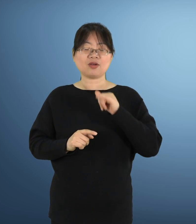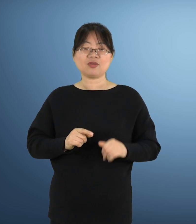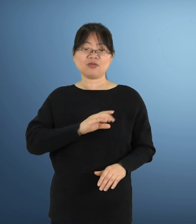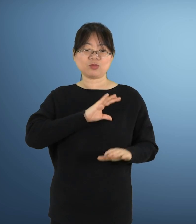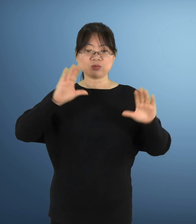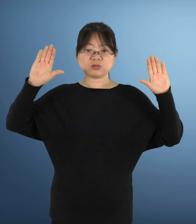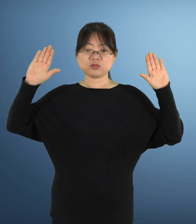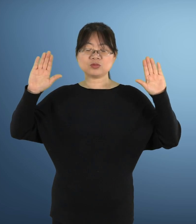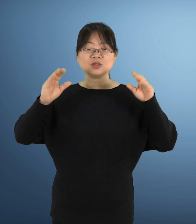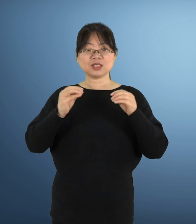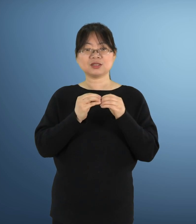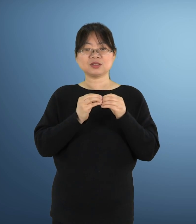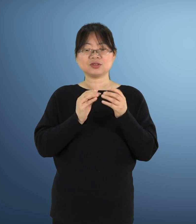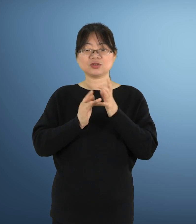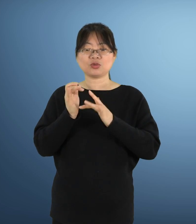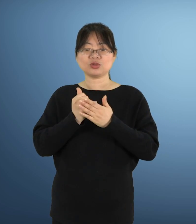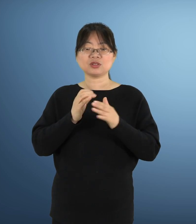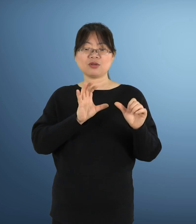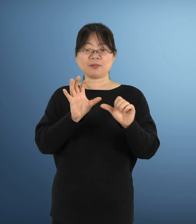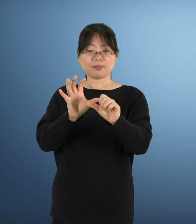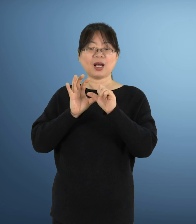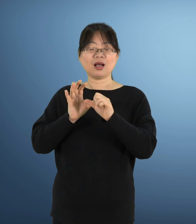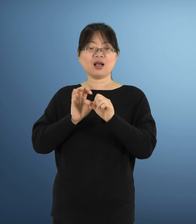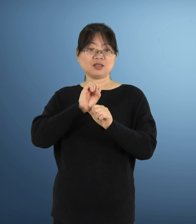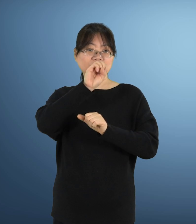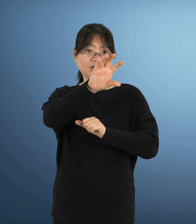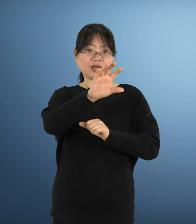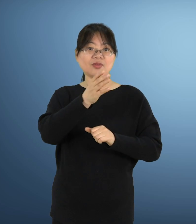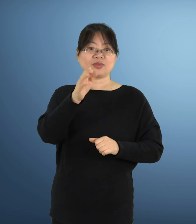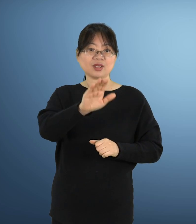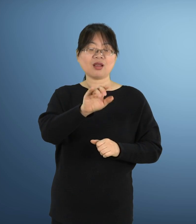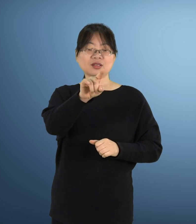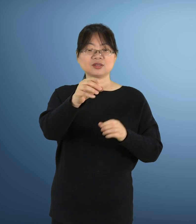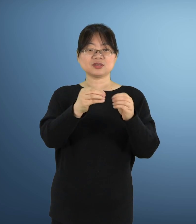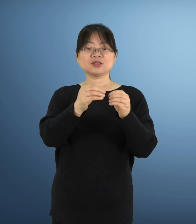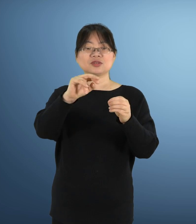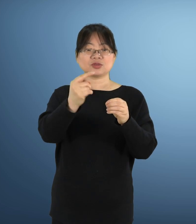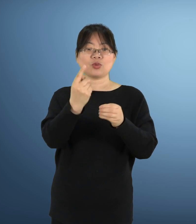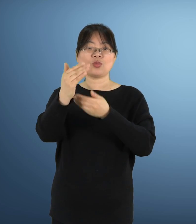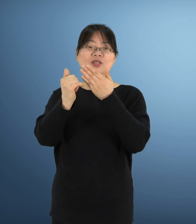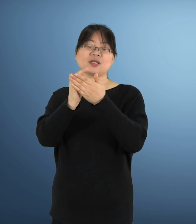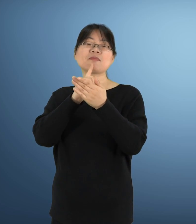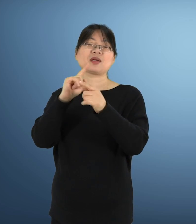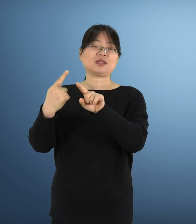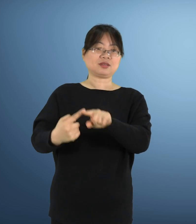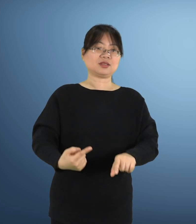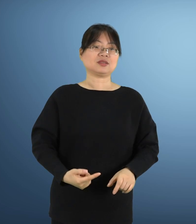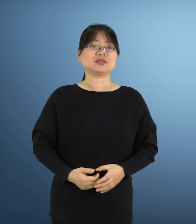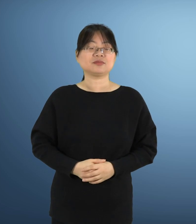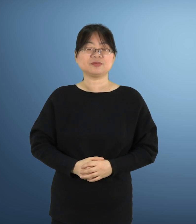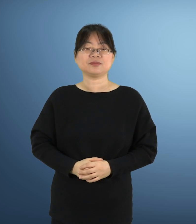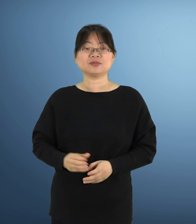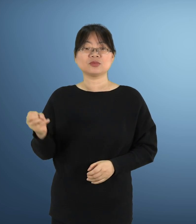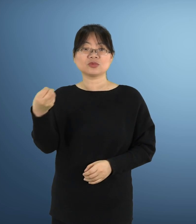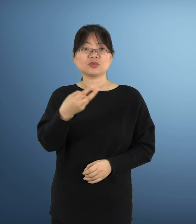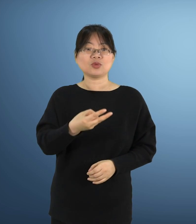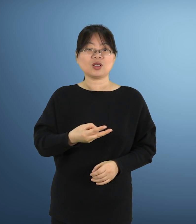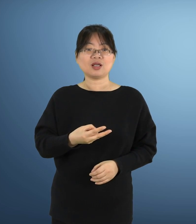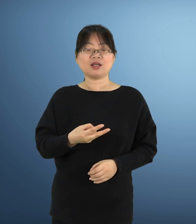모세의 글을 예수님이 인용했을진된 그 글도 하나님의 말씀이에요.